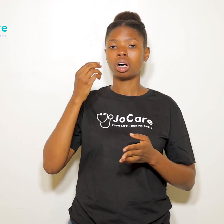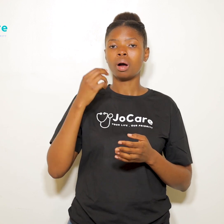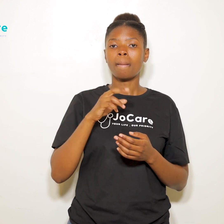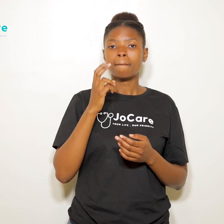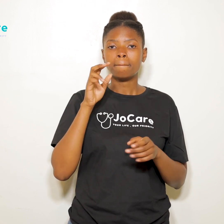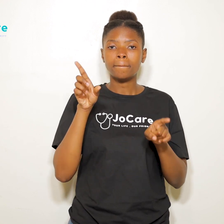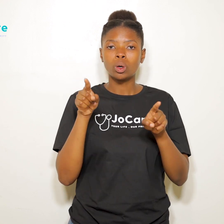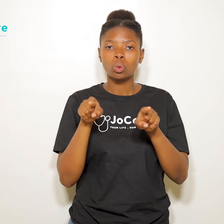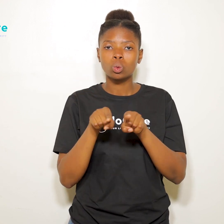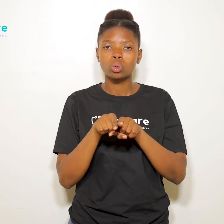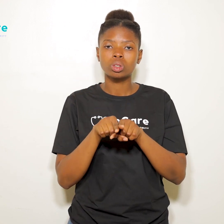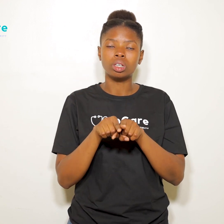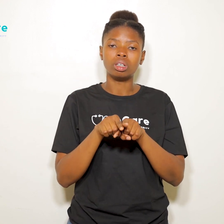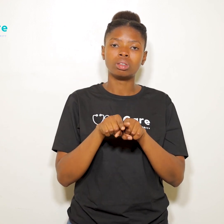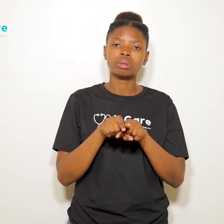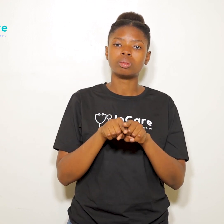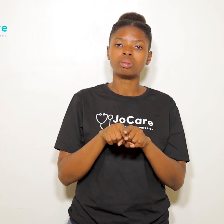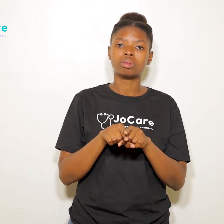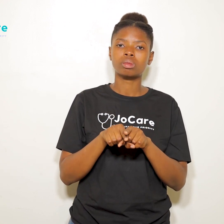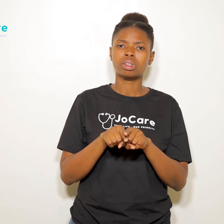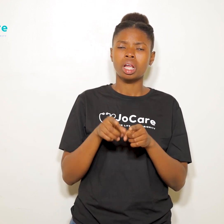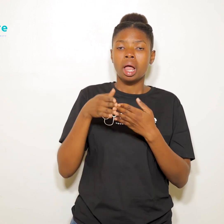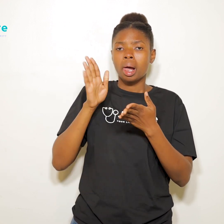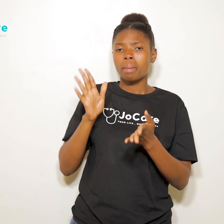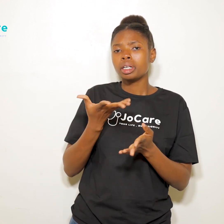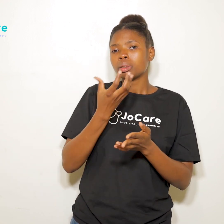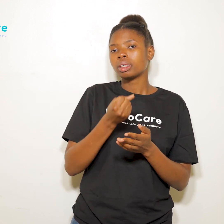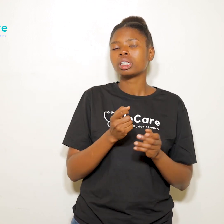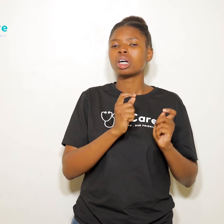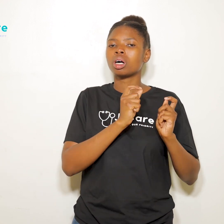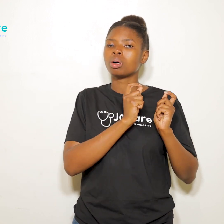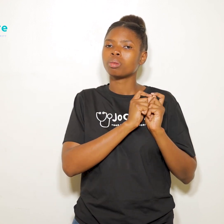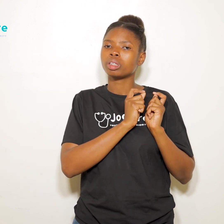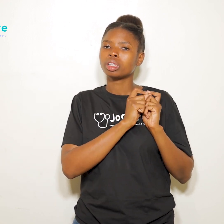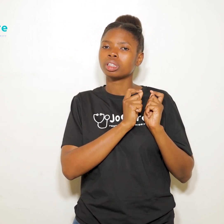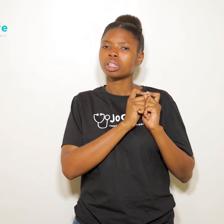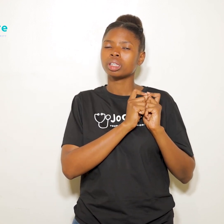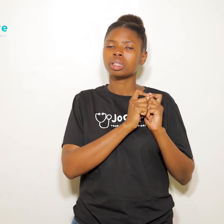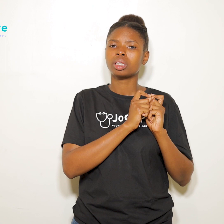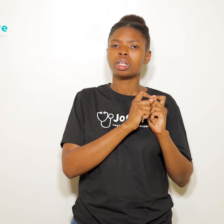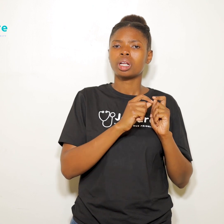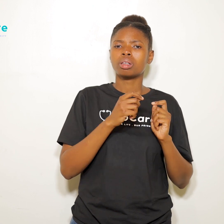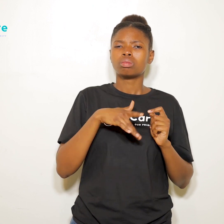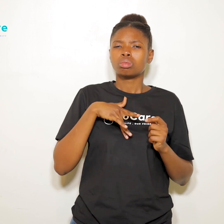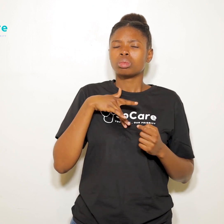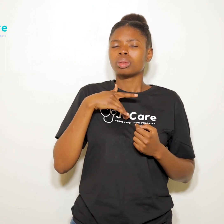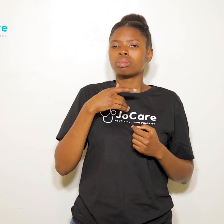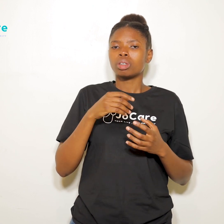ukuvuga ngo muri rusange abenshi bakunda kugira uburibwe bumva mu kiziba cy'inda ariko ku ruhande